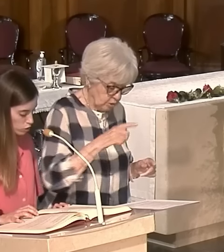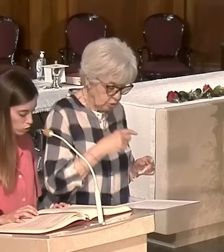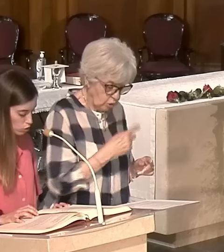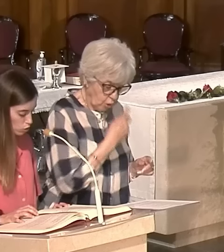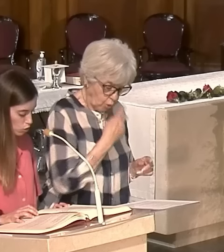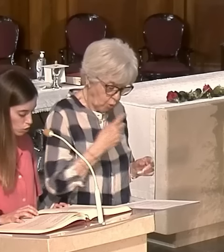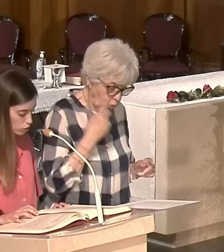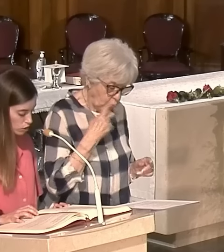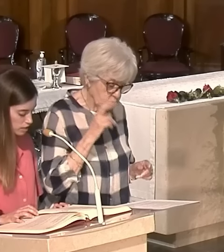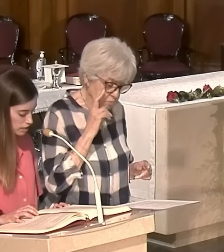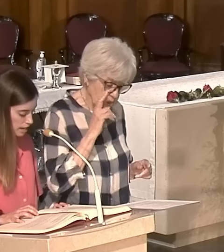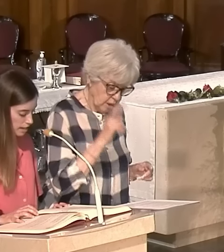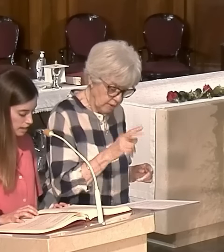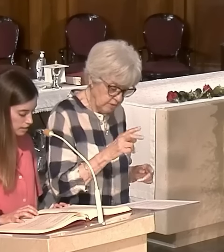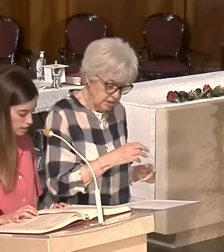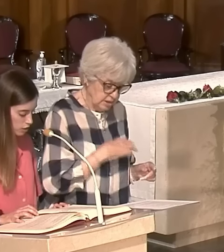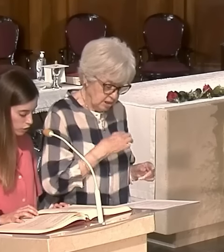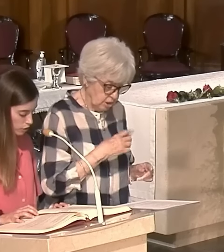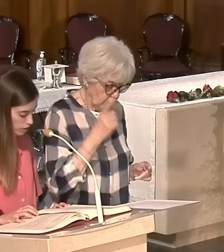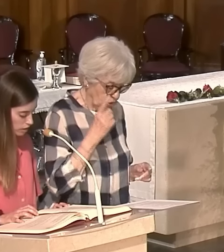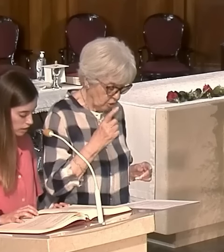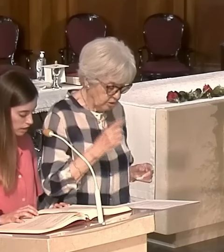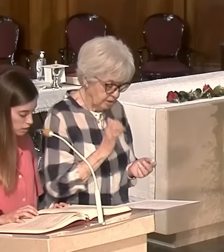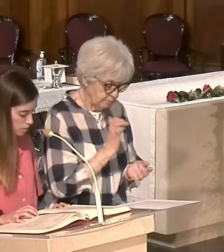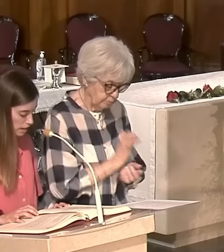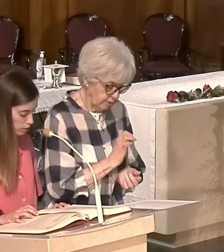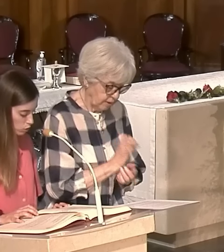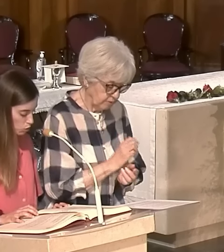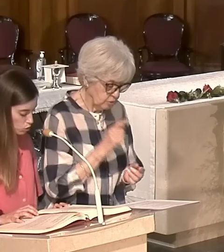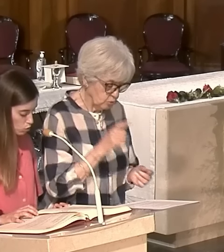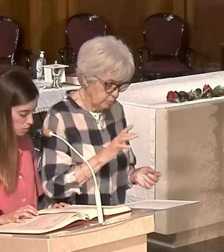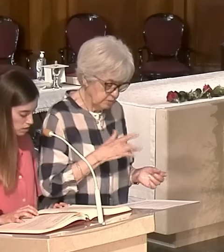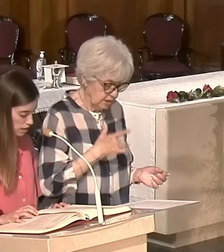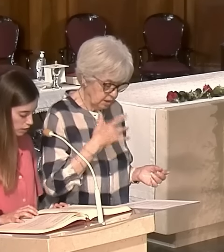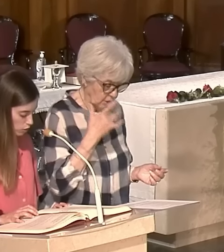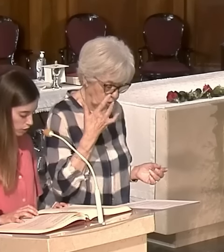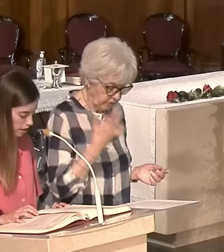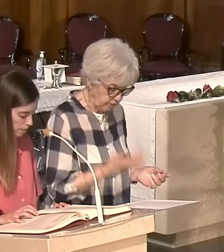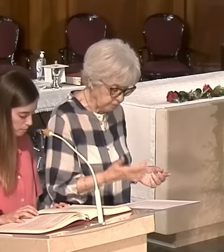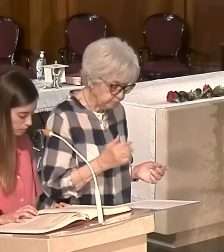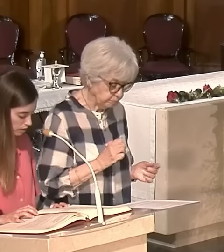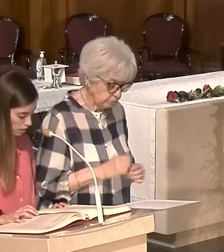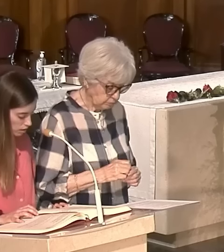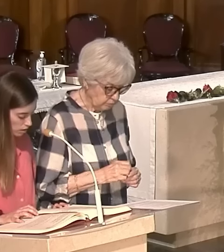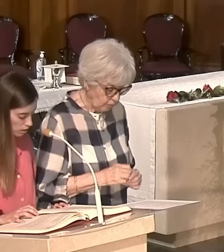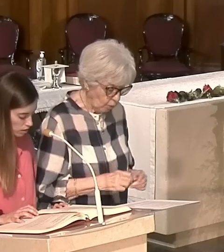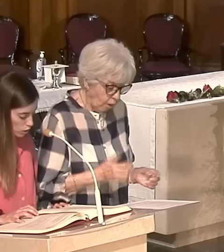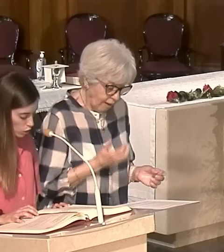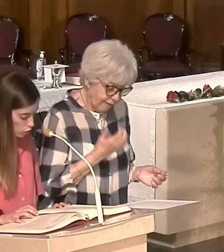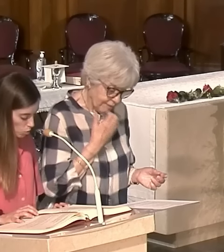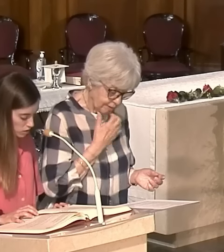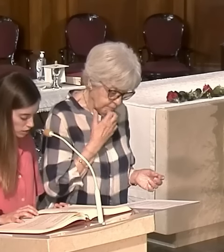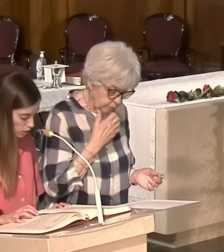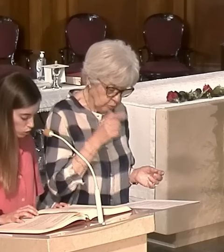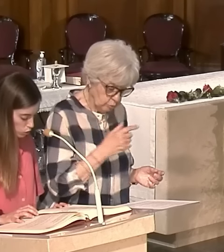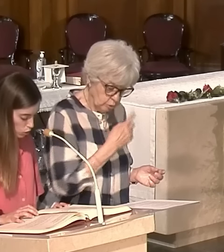Nuestros ojos están en el Señor, esperando su misericordia. Como están los ojos